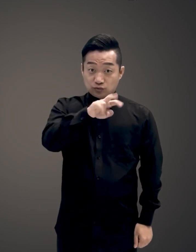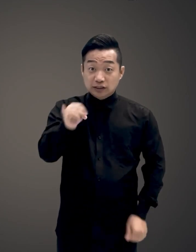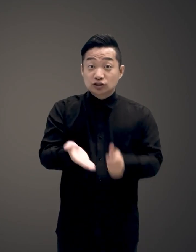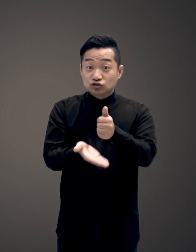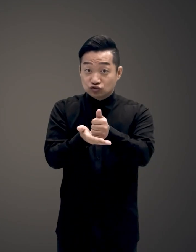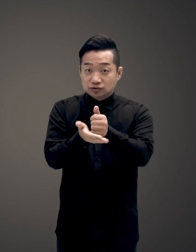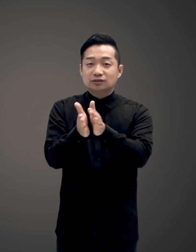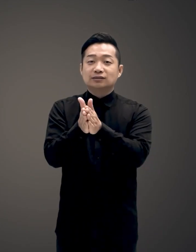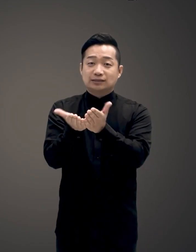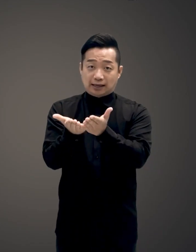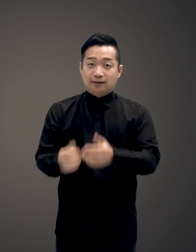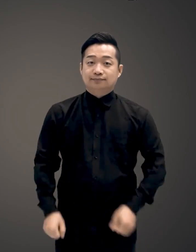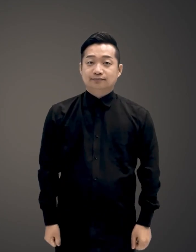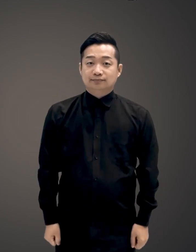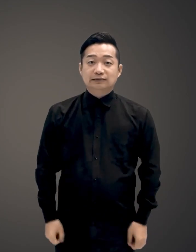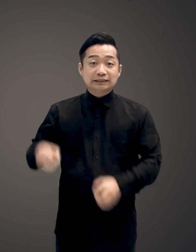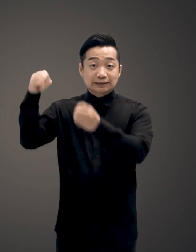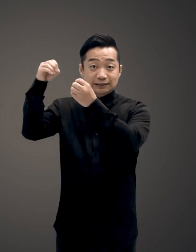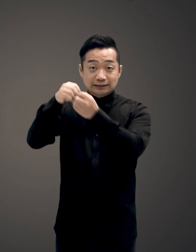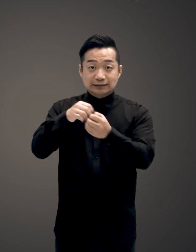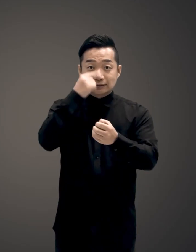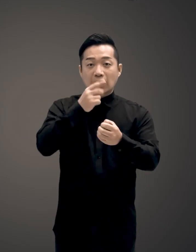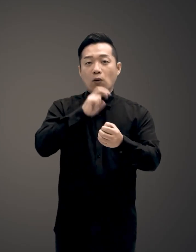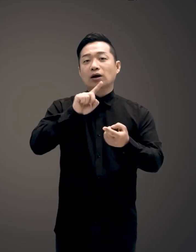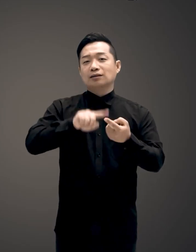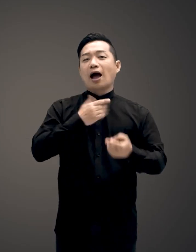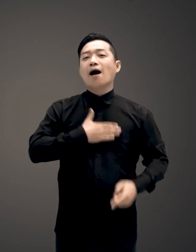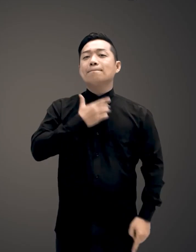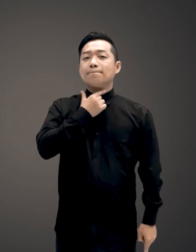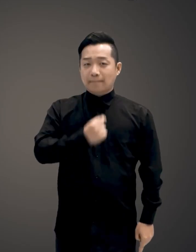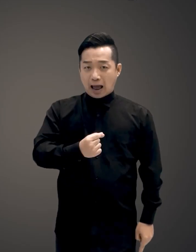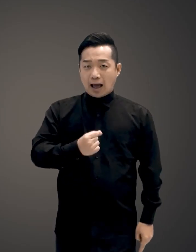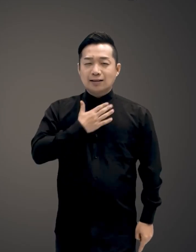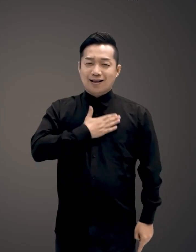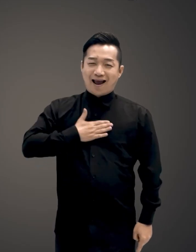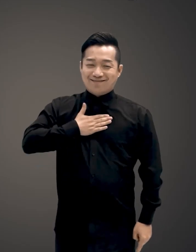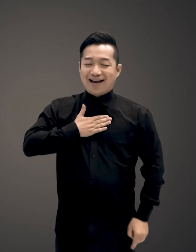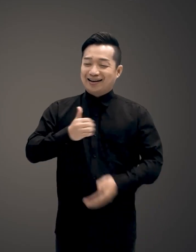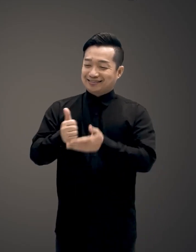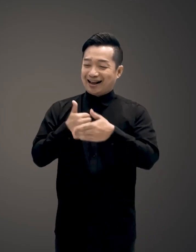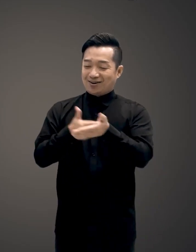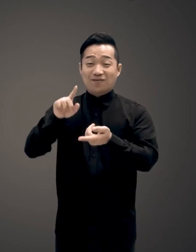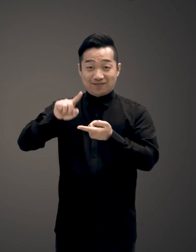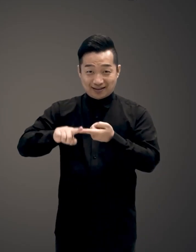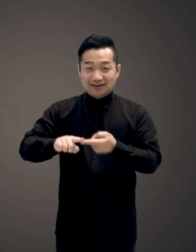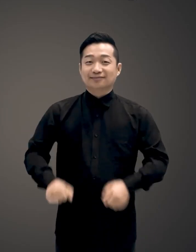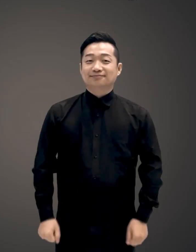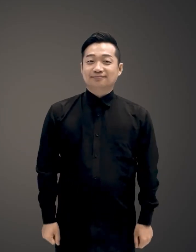조수미 추천 클래식 입문서. 클래식이 알고 싶다. 낭만 살롱편.